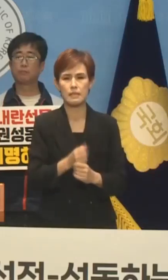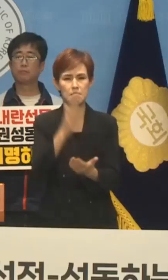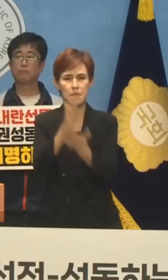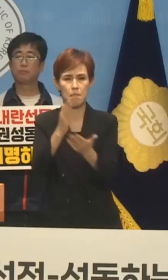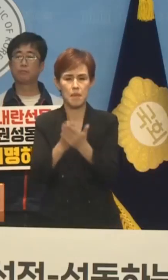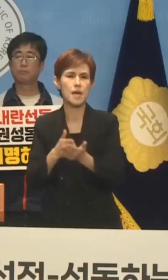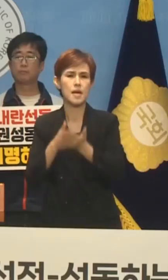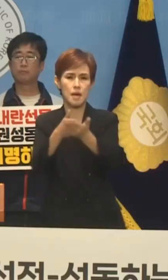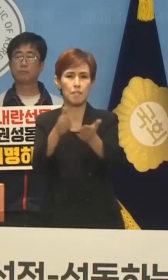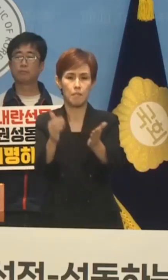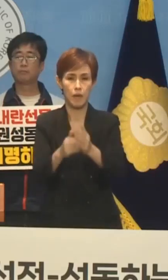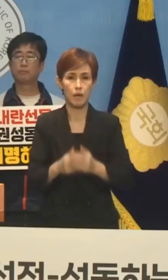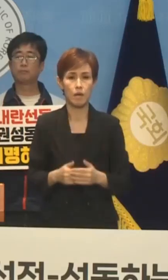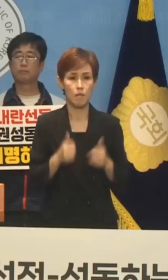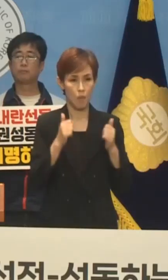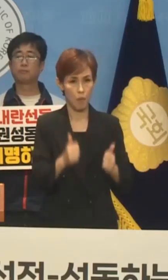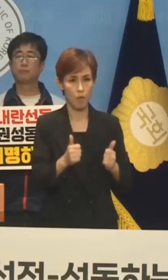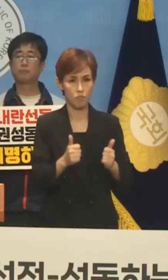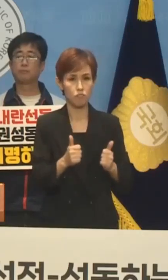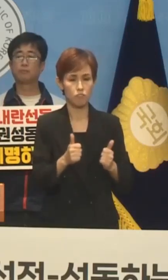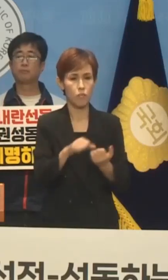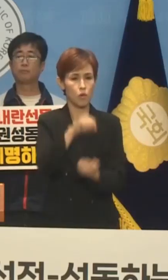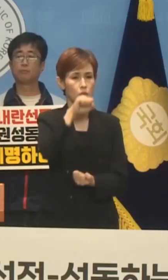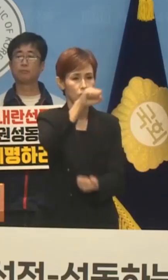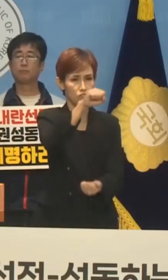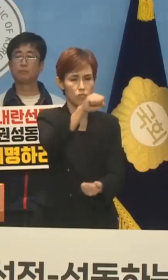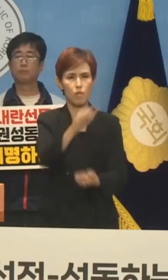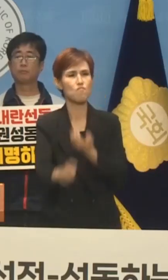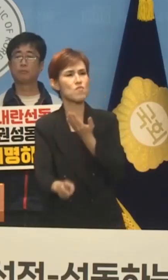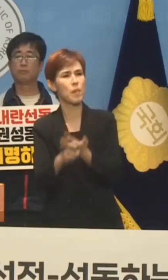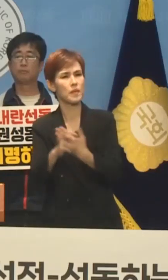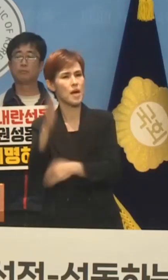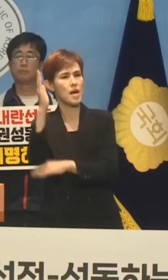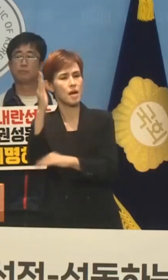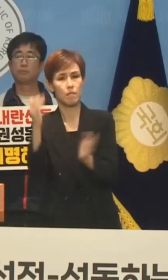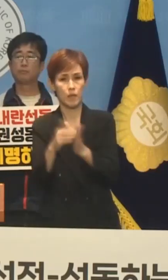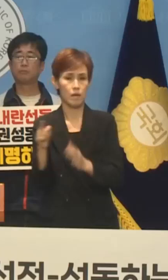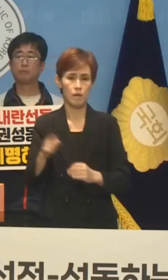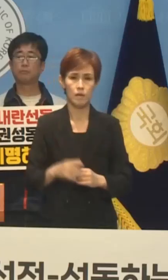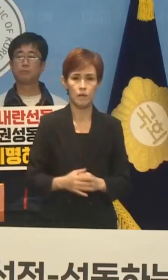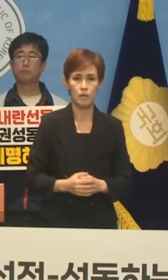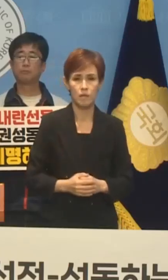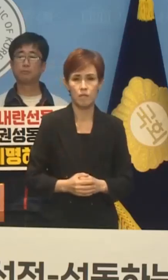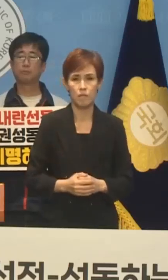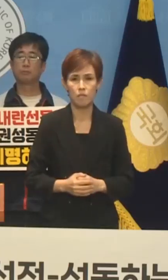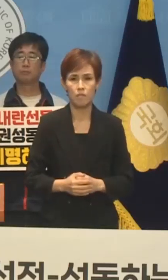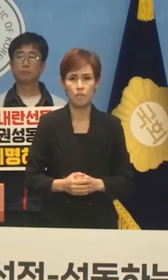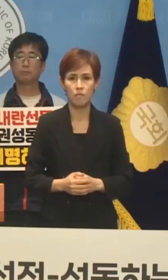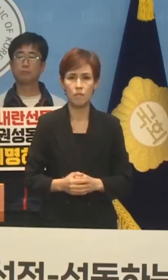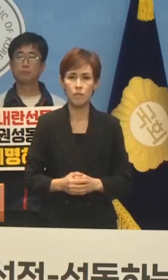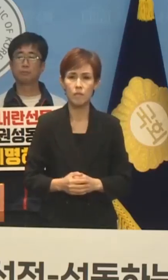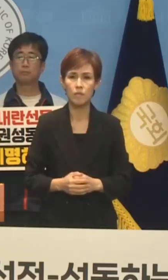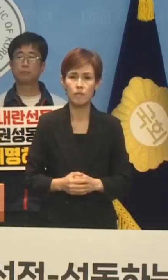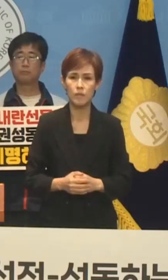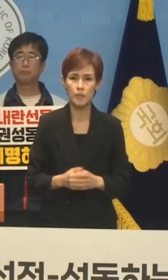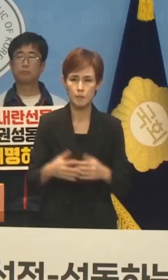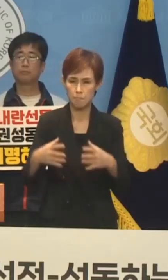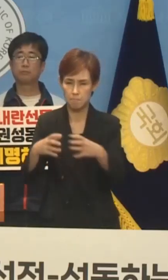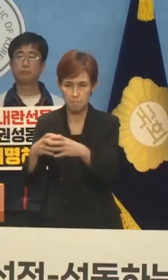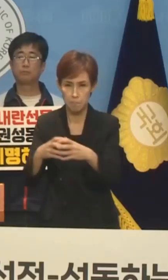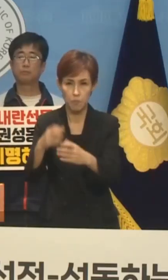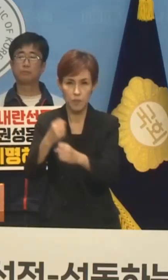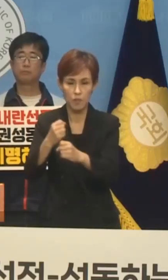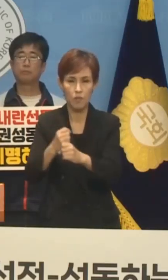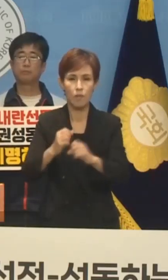종용했으며 법원이 정당하게 발부한 영장을 두고는 불법이라 매도했다. 출신 인사들로 조를 짜서